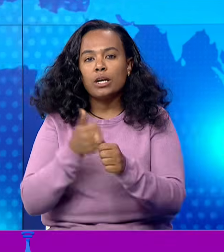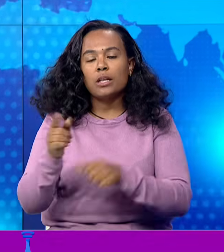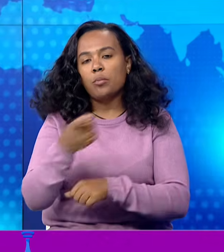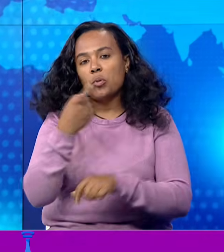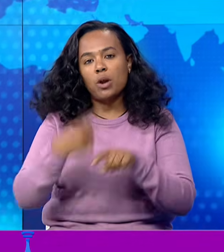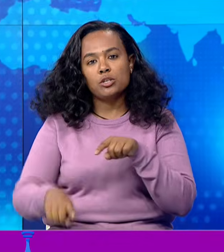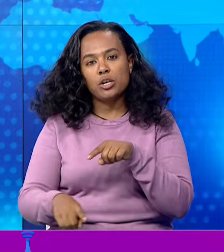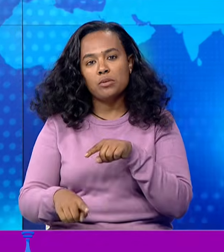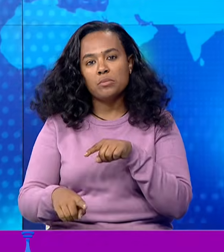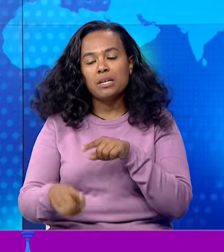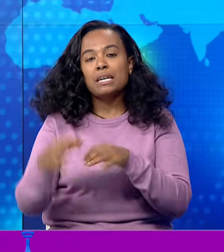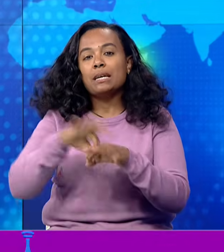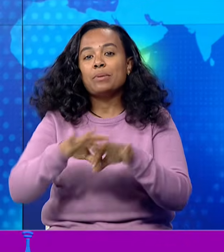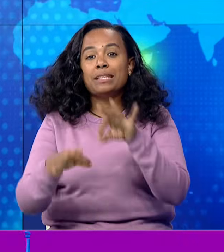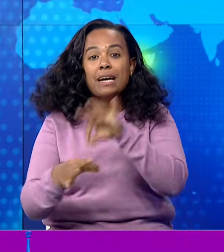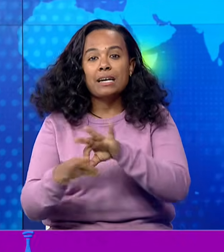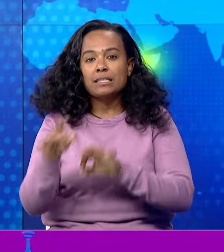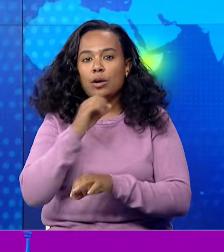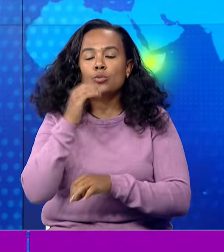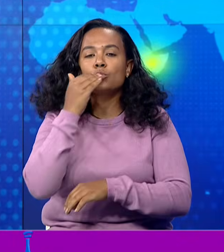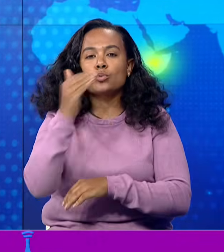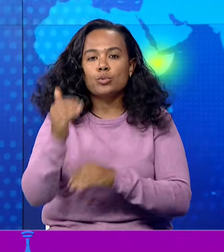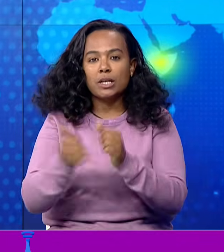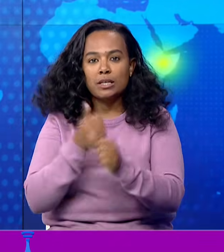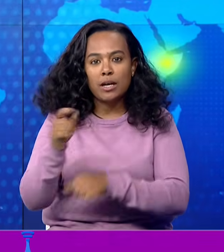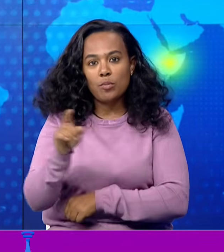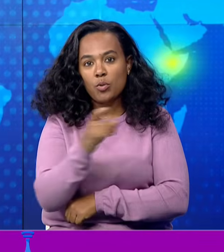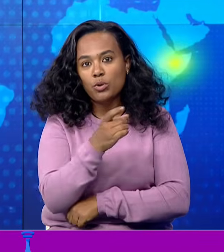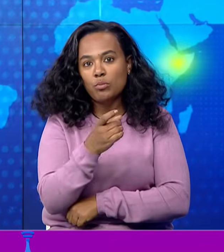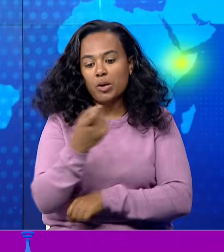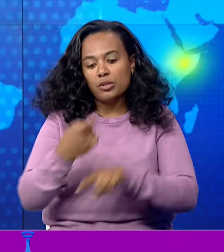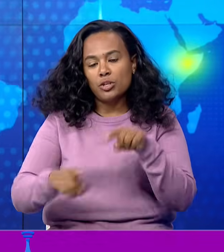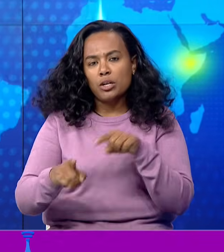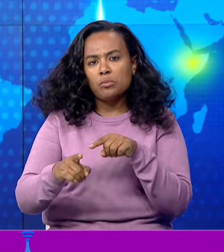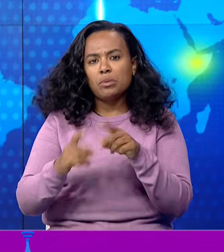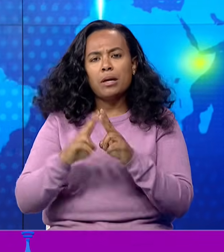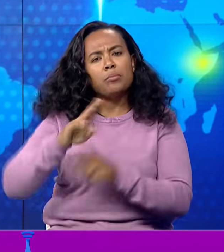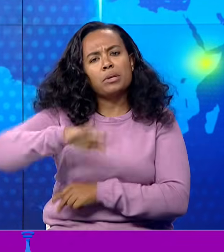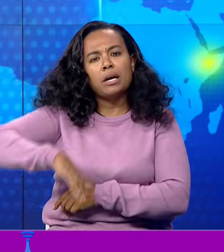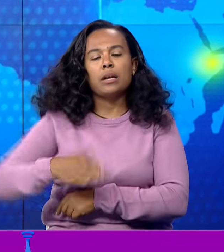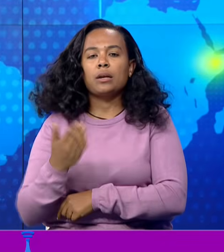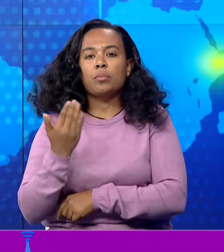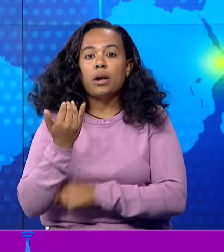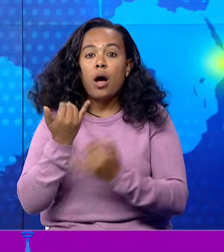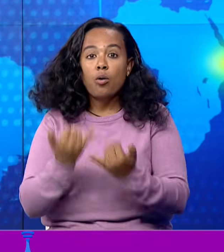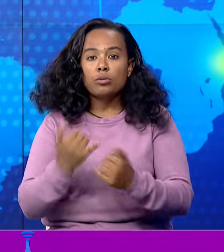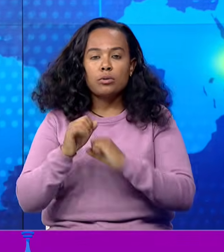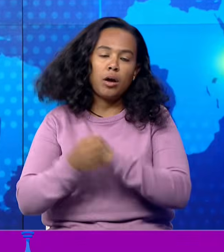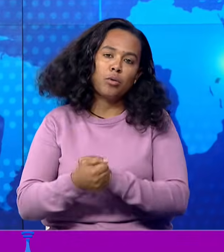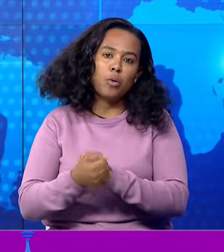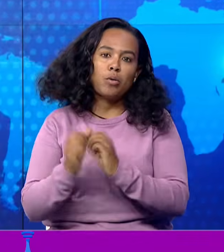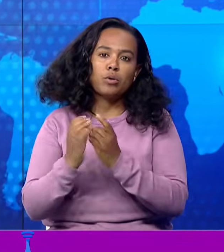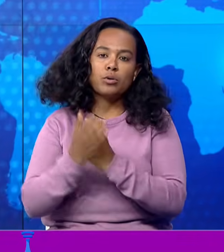አልቻለም። ለመተካከል ሳይሆን ጥሩ ተከታይ ለመሆንም በእጅጉ የቀረን ነበር። አሁን ተቀይሯል